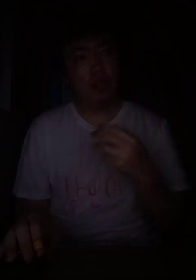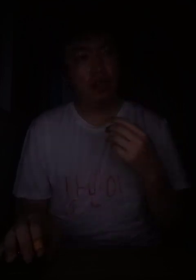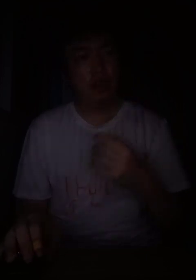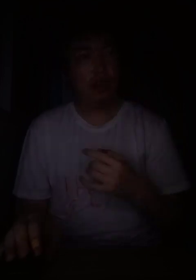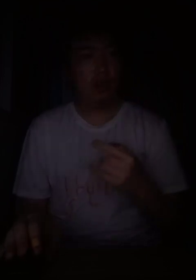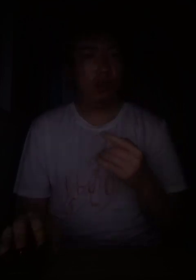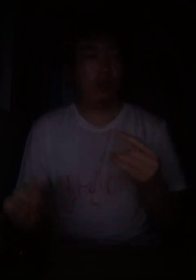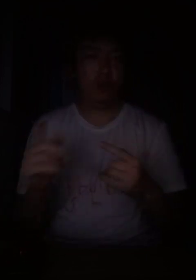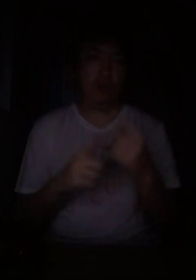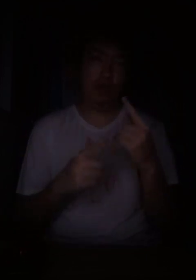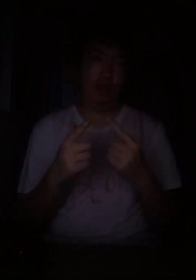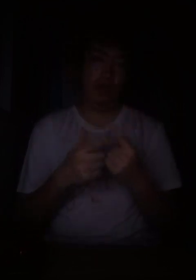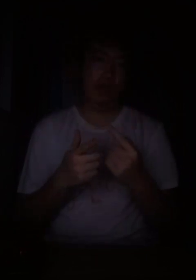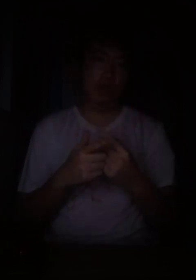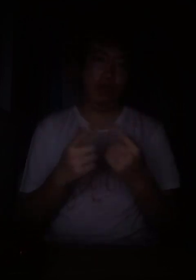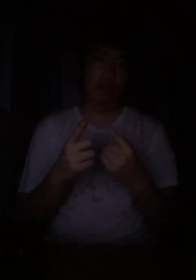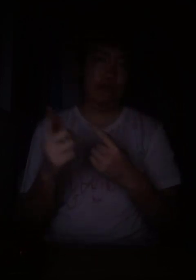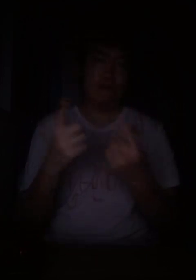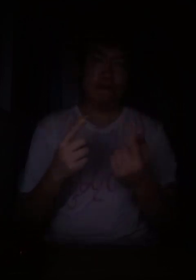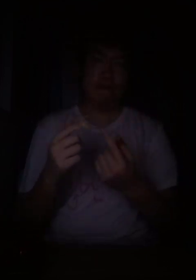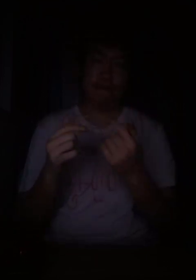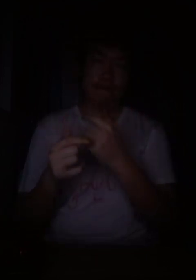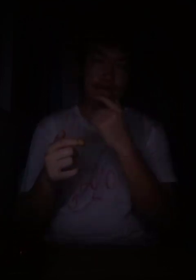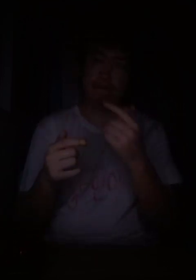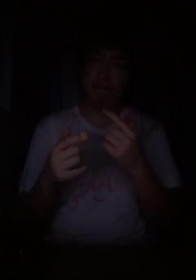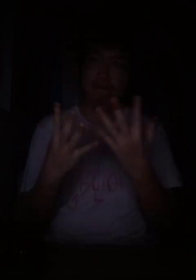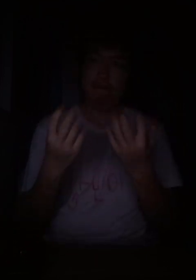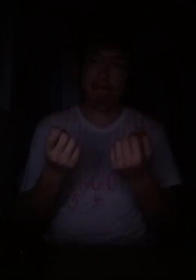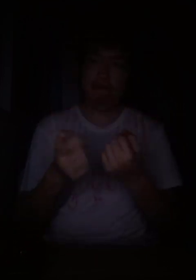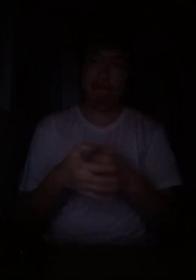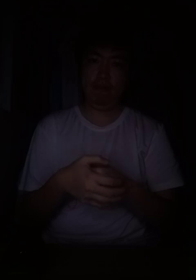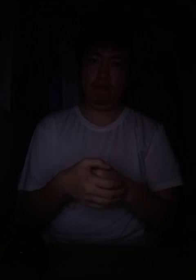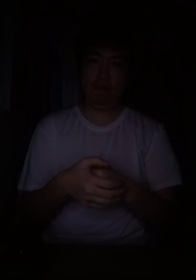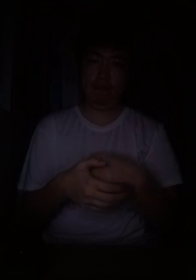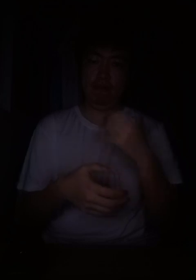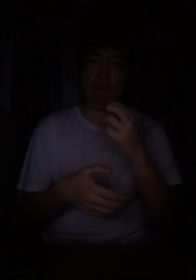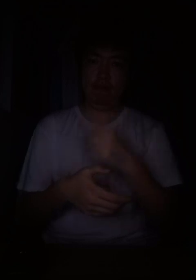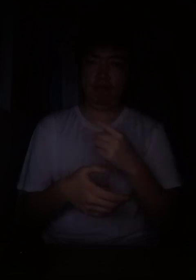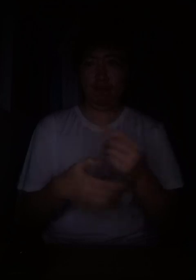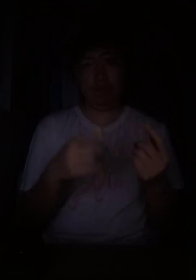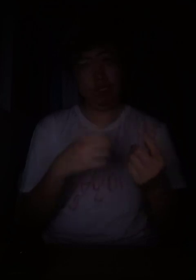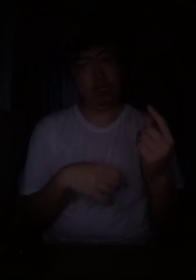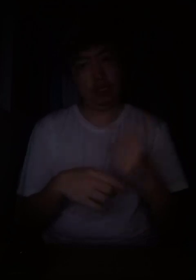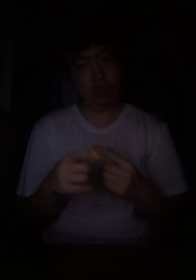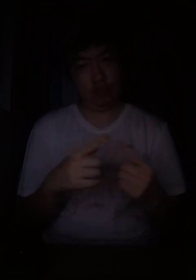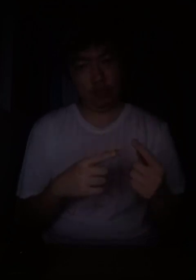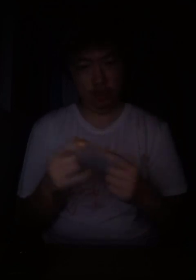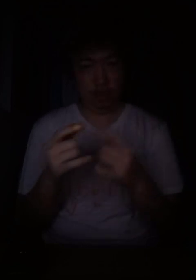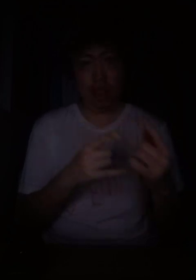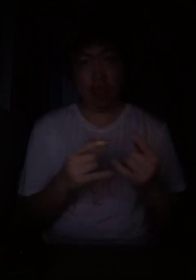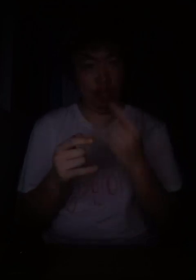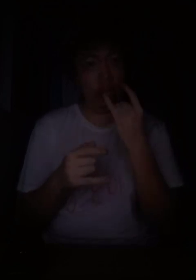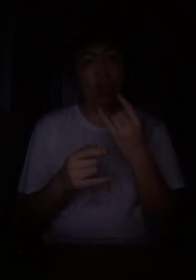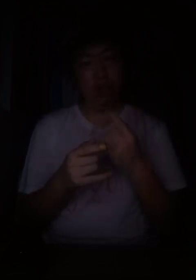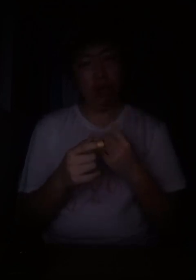네. 또 개들의 특성을 잘 알고 있는 분들이 많아서 네. 그리고 또 그런 사회화 교육을 시켜주는 기관도 따로 있어서 네. 이렇게